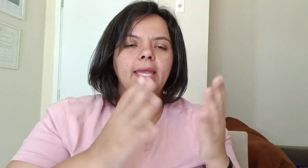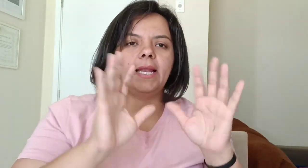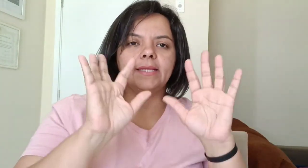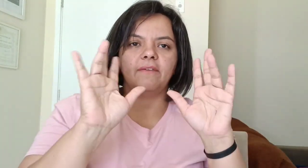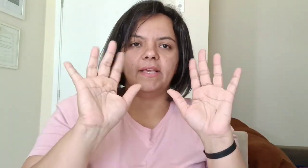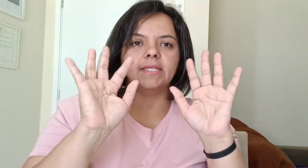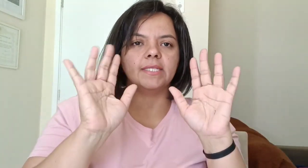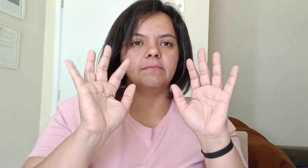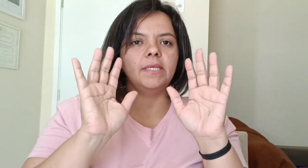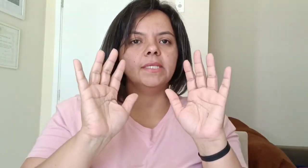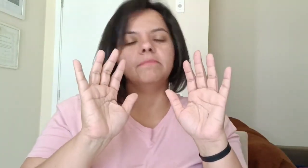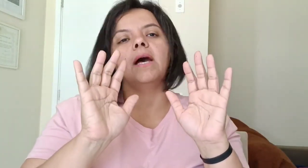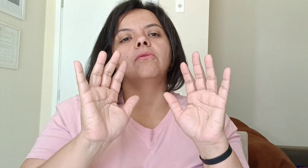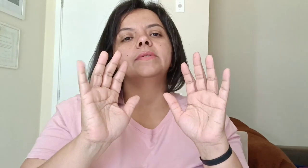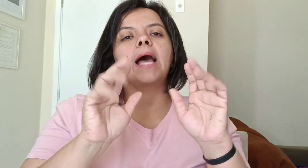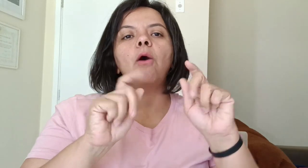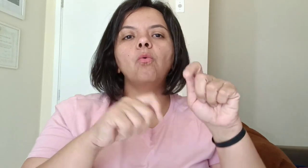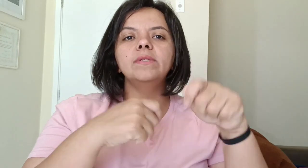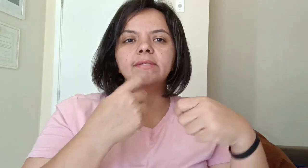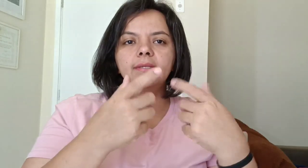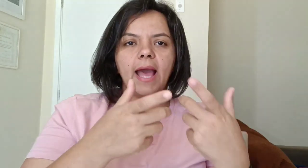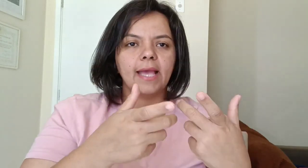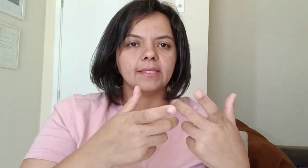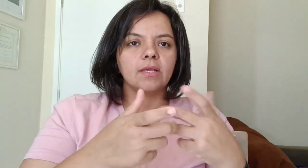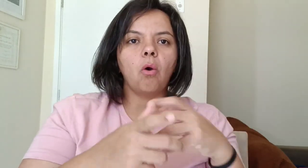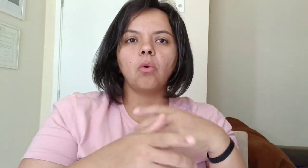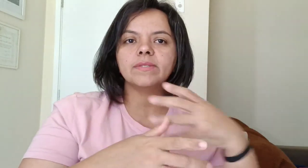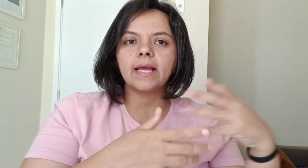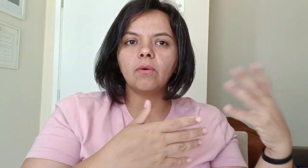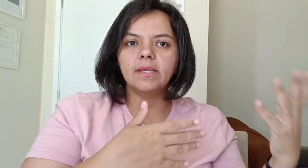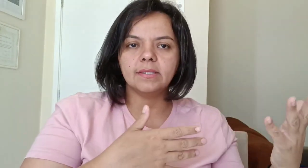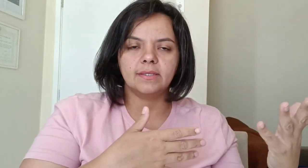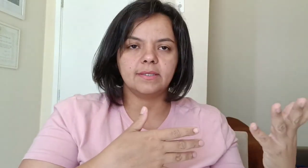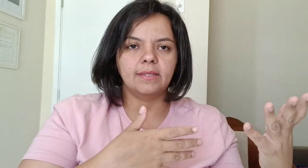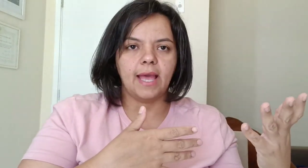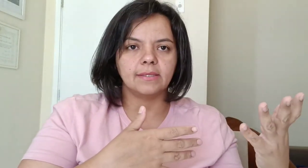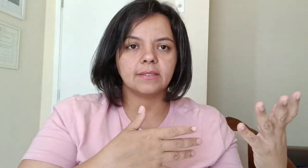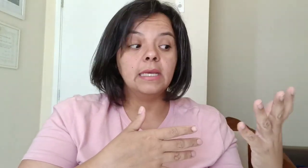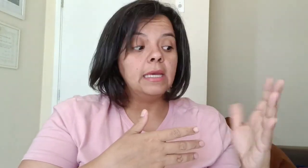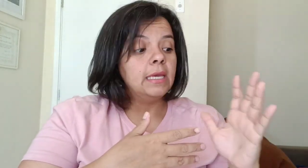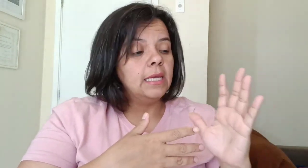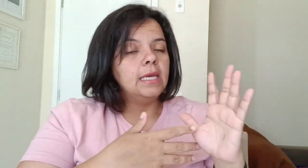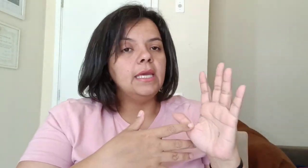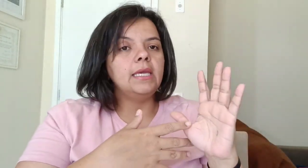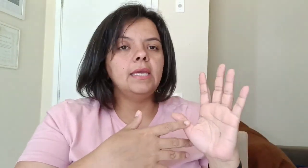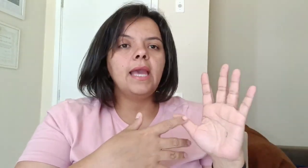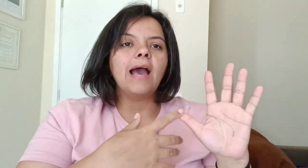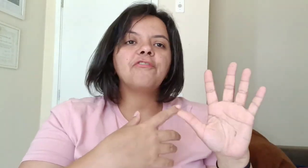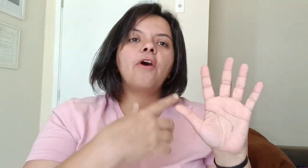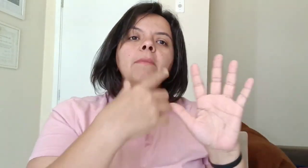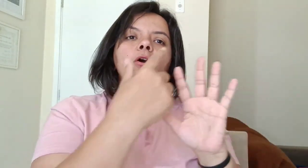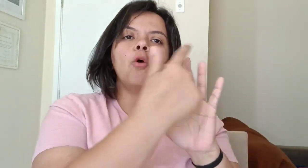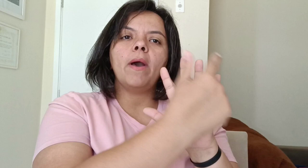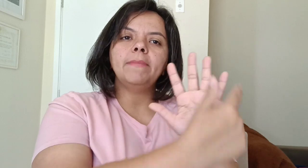ele, através das minhas mãos, alguns sinais ou sequência de sinais. E a forma como a minha